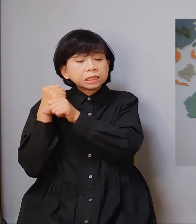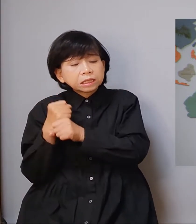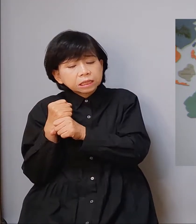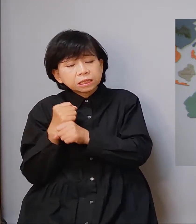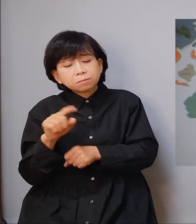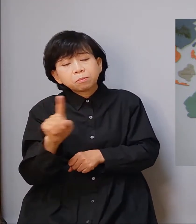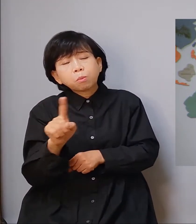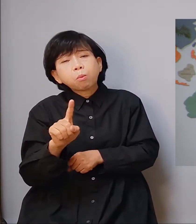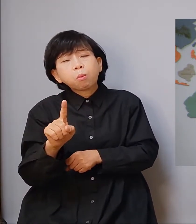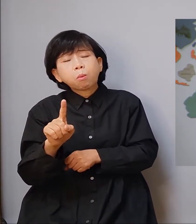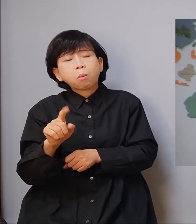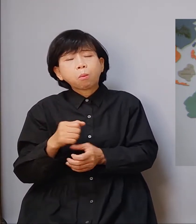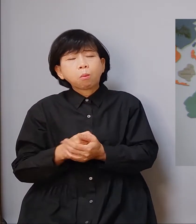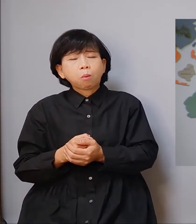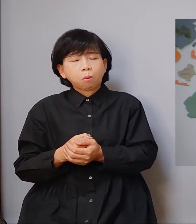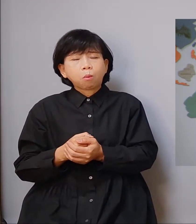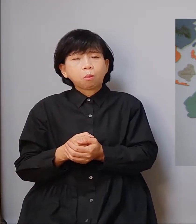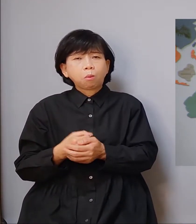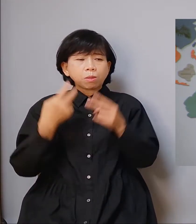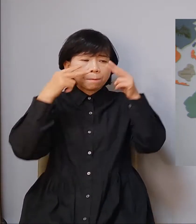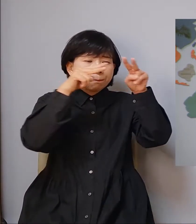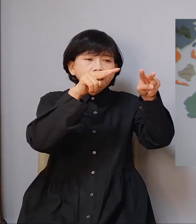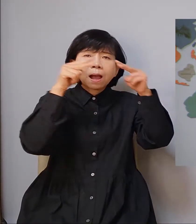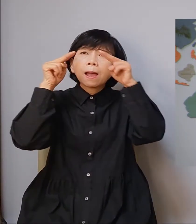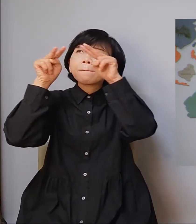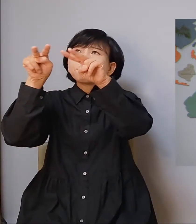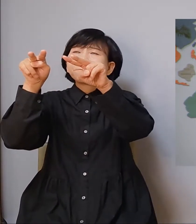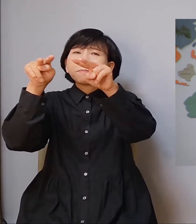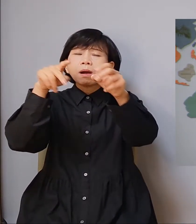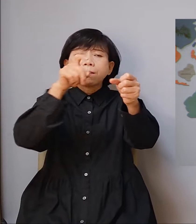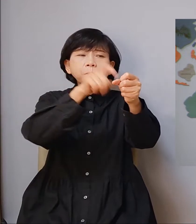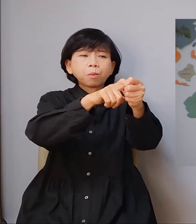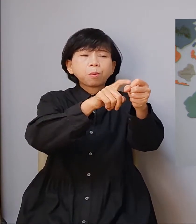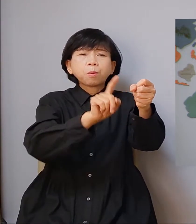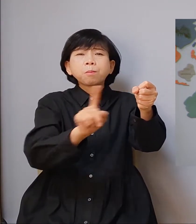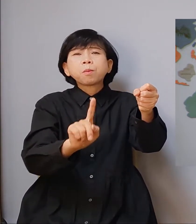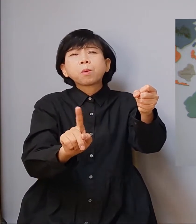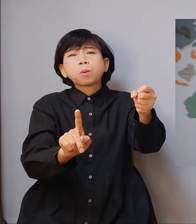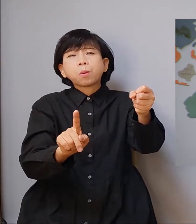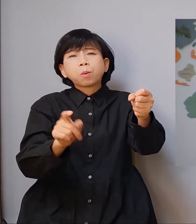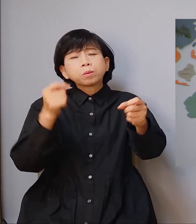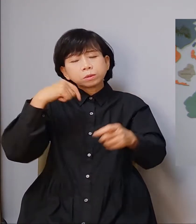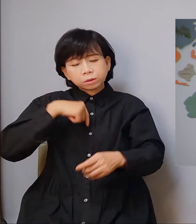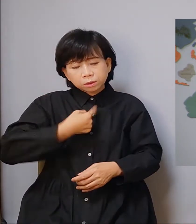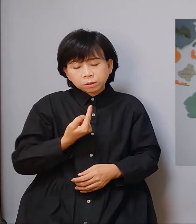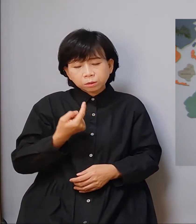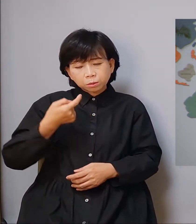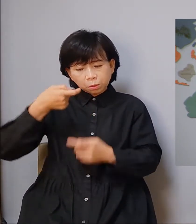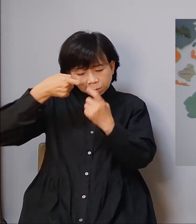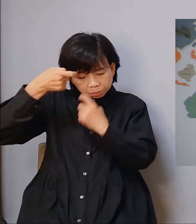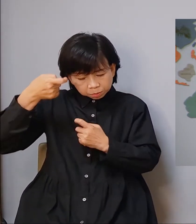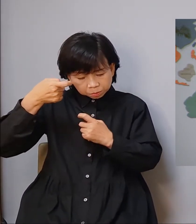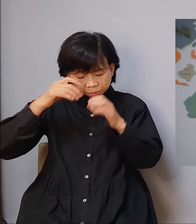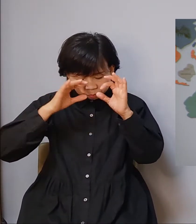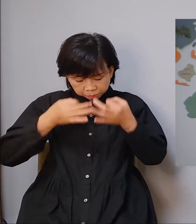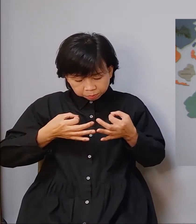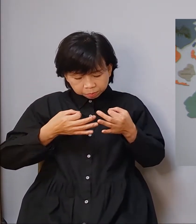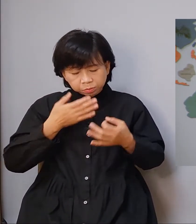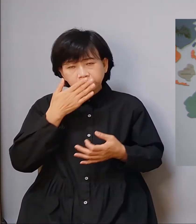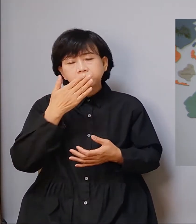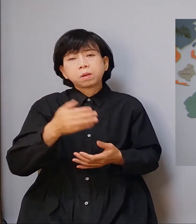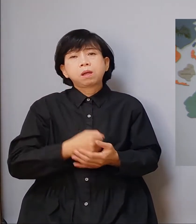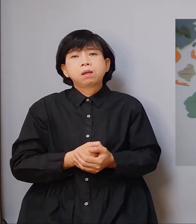살아왔는지, 무엇을 바라보고 살아왔는지 스스로 점검할 수 있게 되는 겁니다. 물론 하나님은 우리 심중에